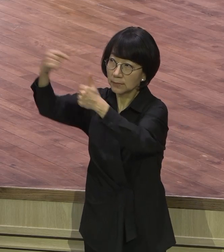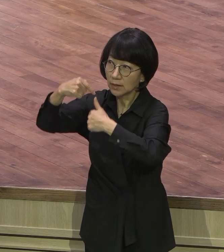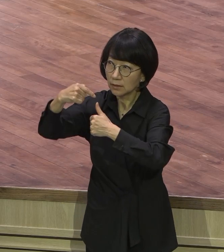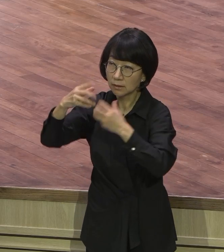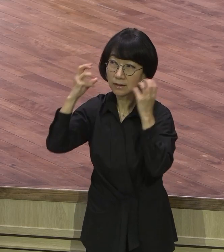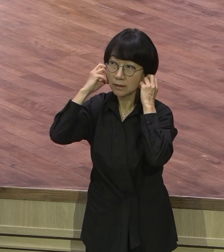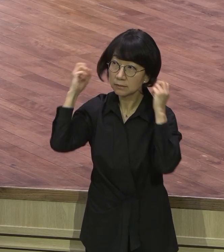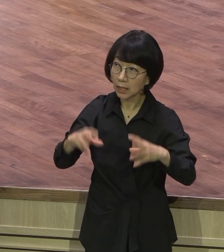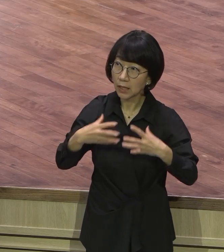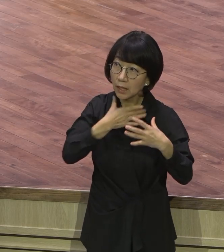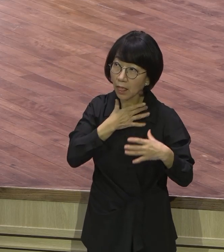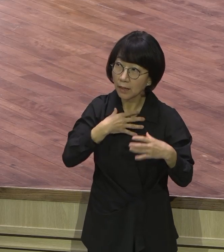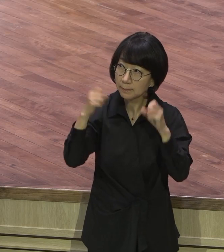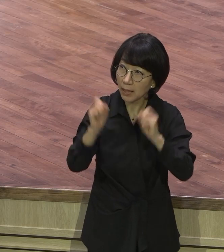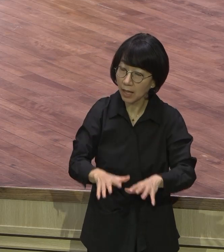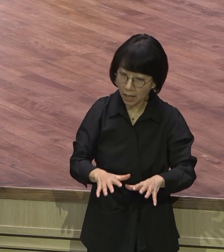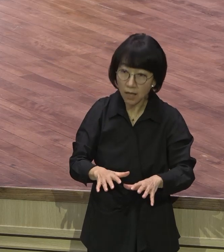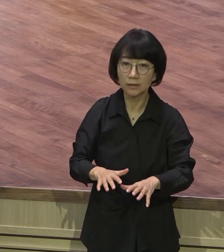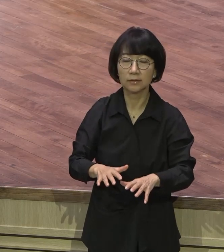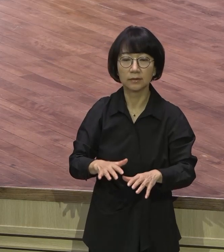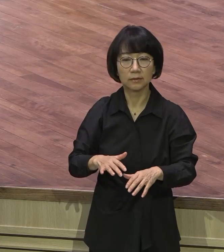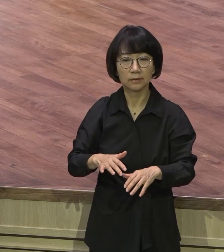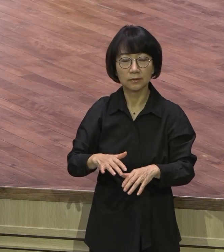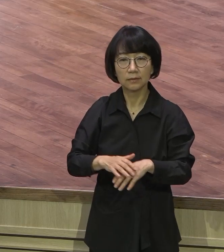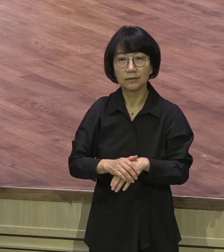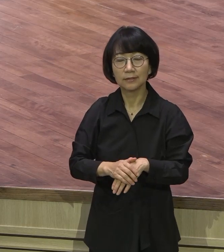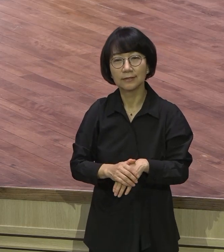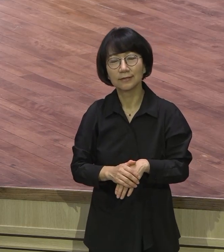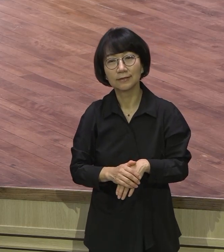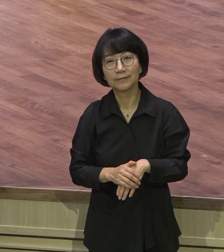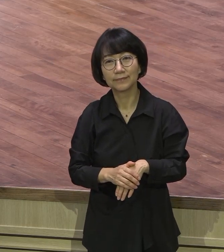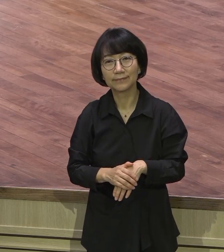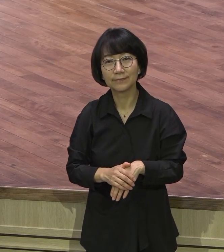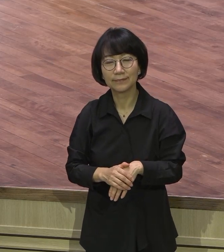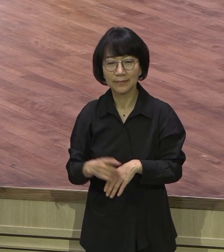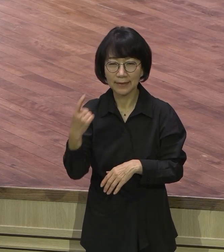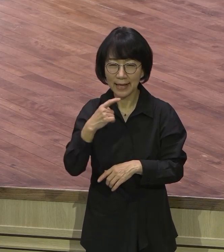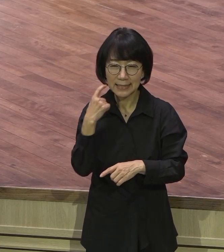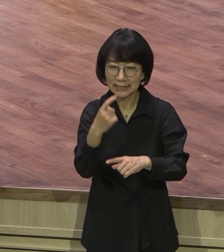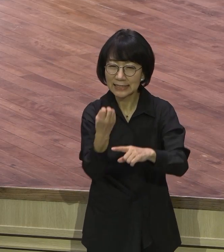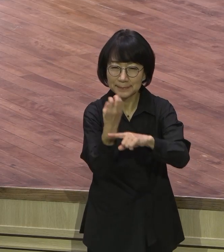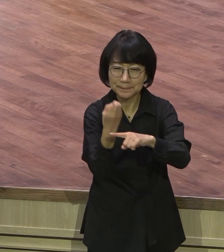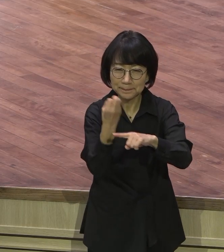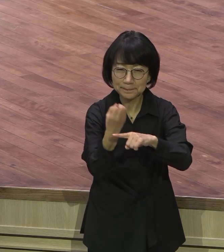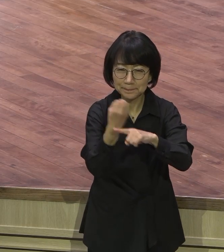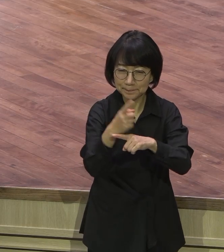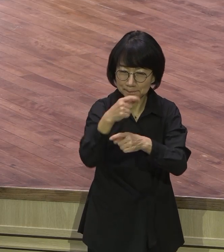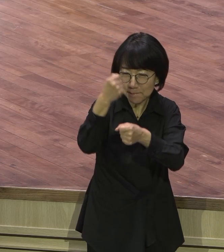떨어졌어요. 그러니까 그 장신구들 전부 다 검으로 새기고